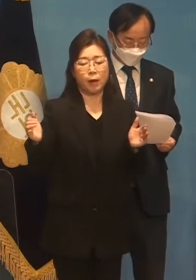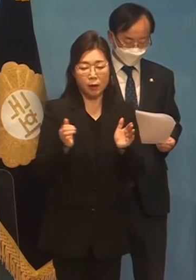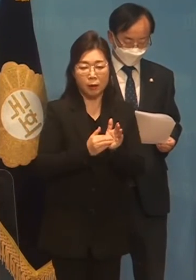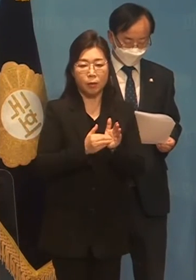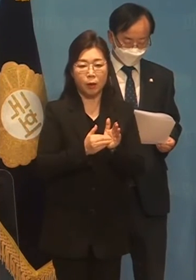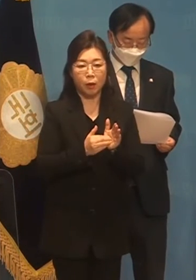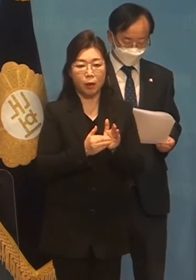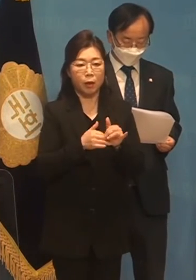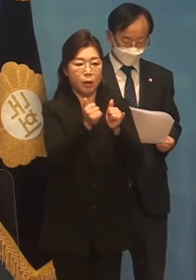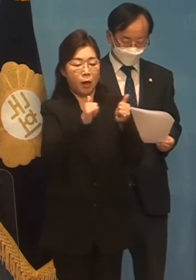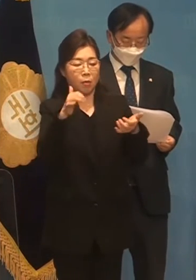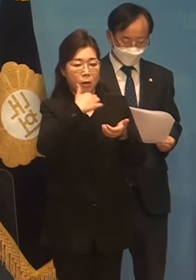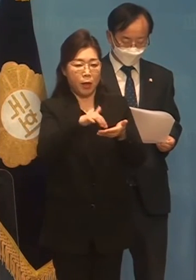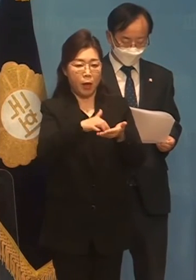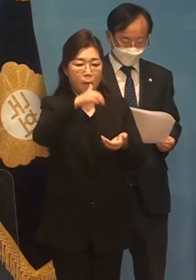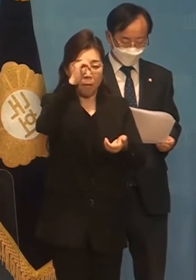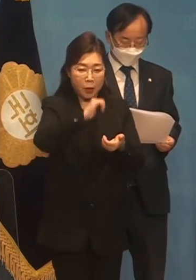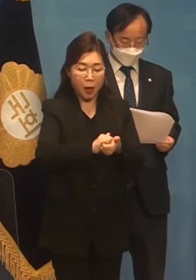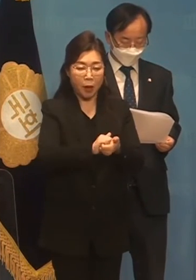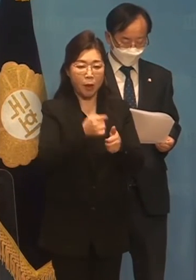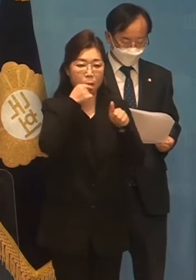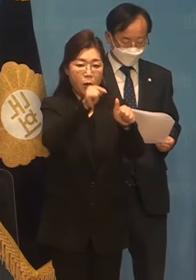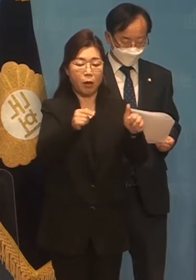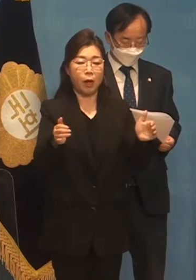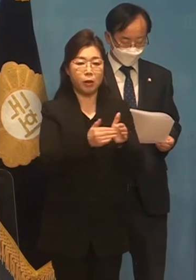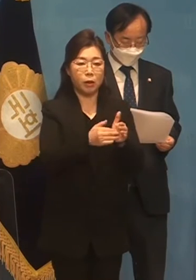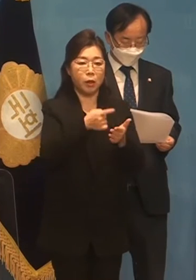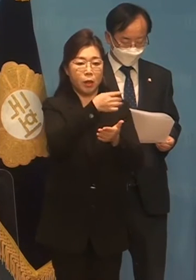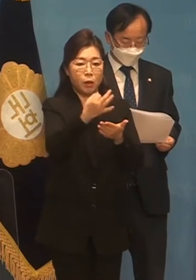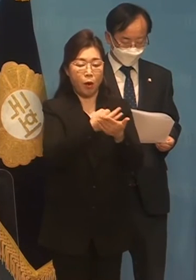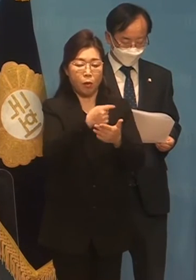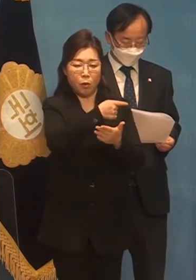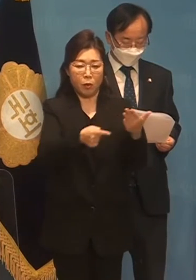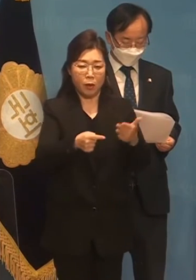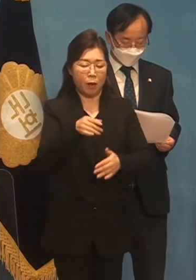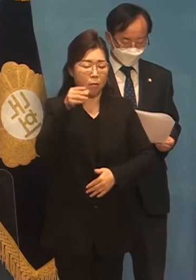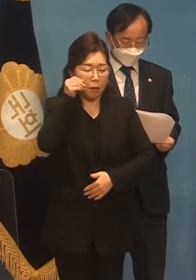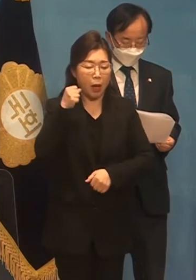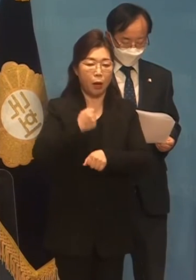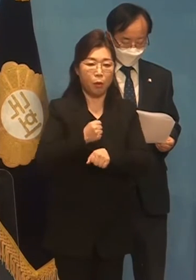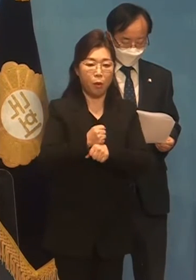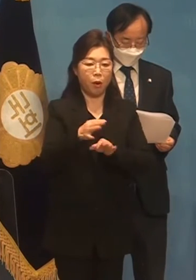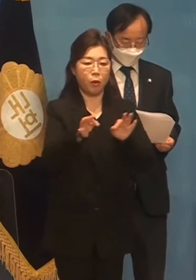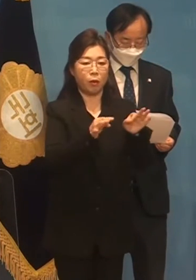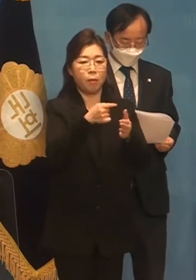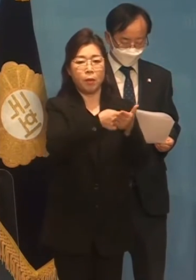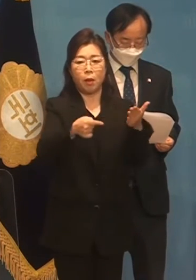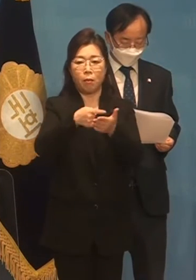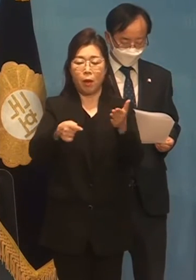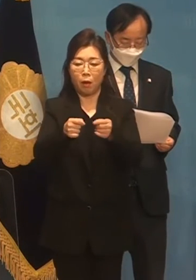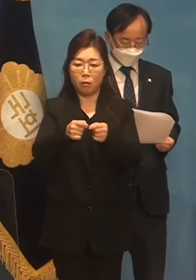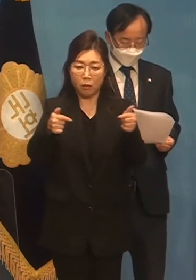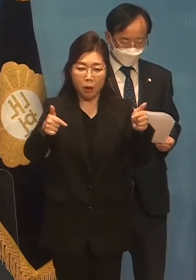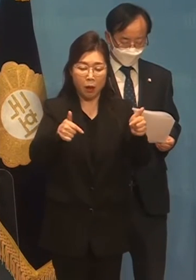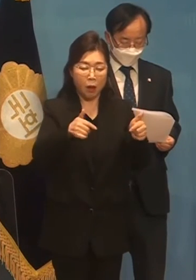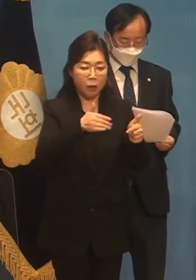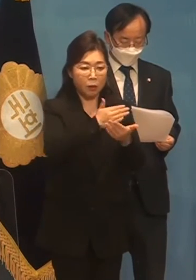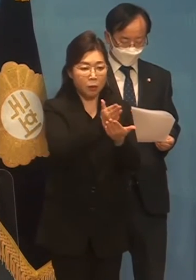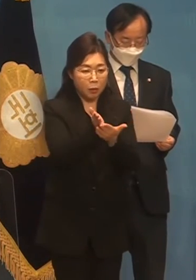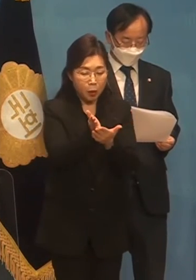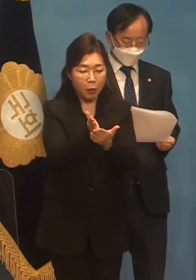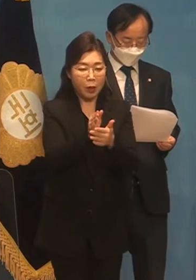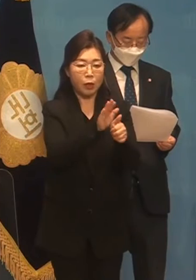인원 제한 명령에 따른 영업 손실을 보상하고 사회적 거리 두기로 인해 경영상의 피해를 입은 업종을 지원하는